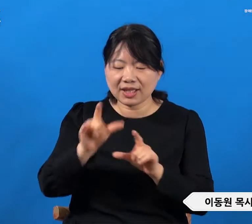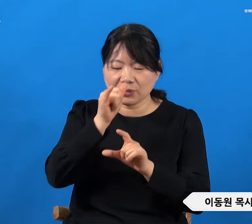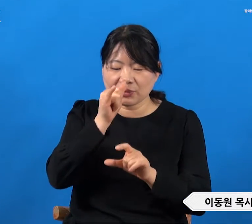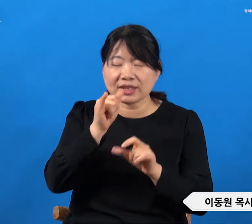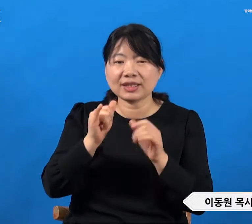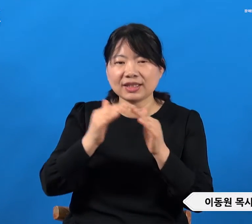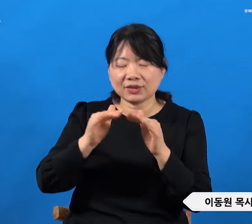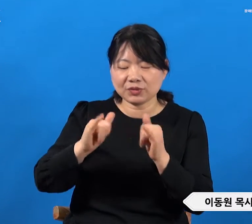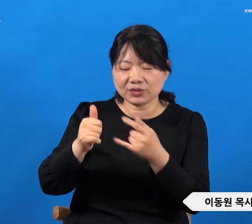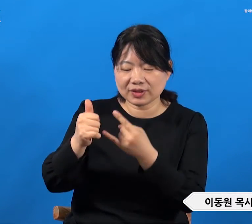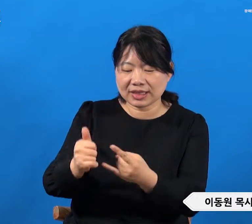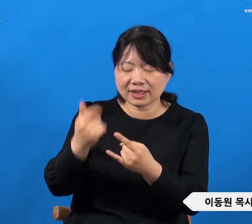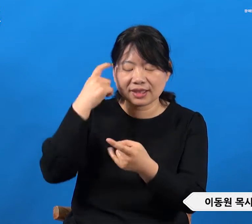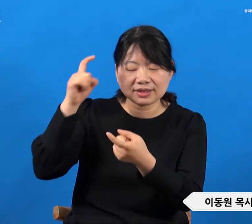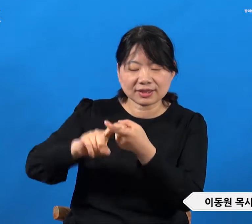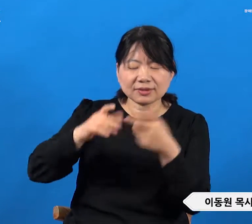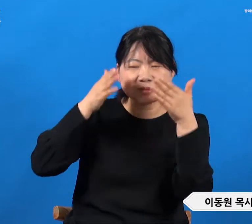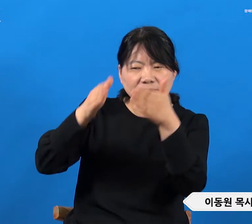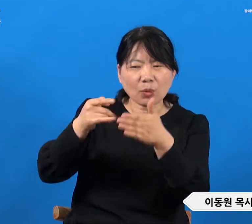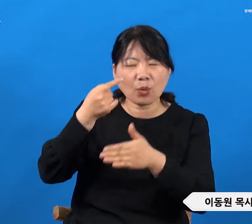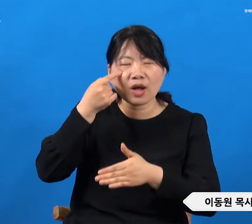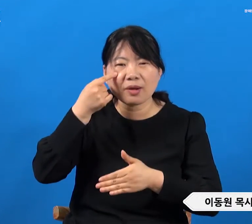있는 이웃들을 좀 주목해 보십시오.